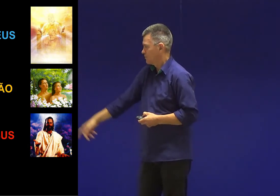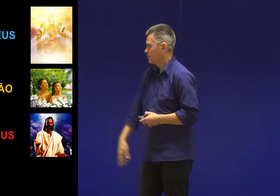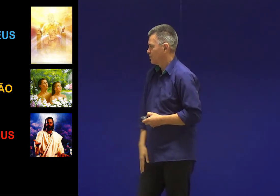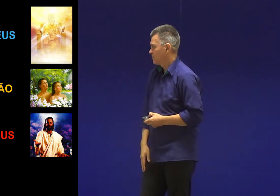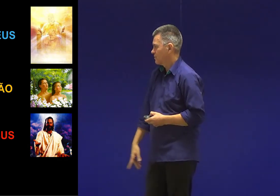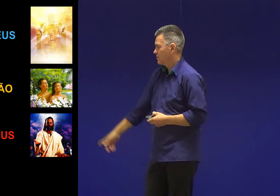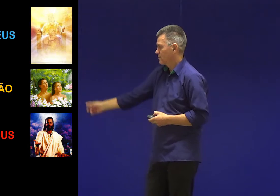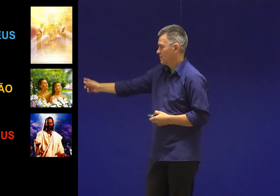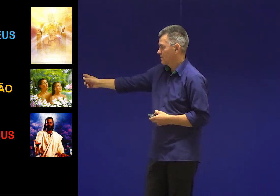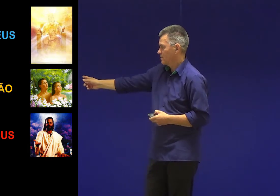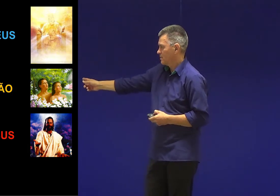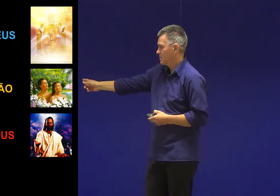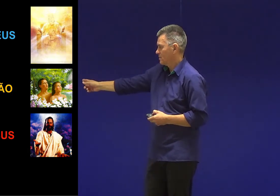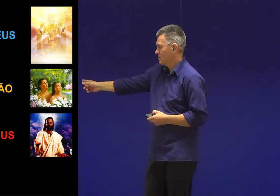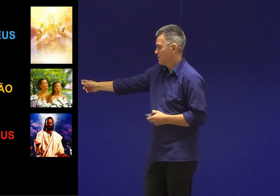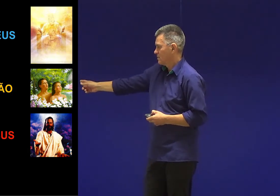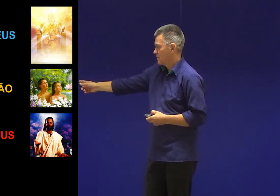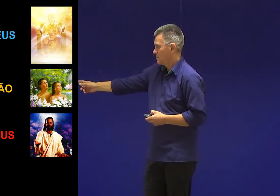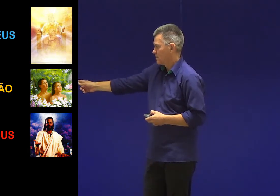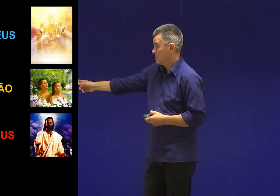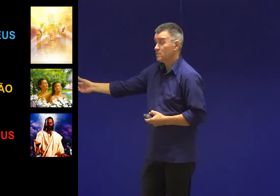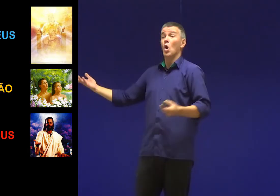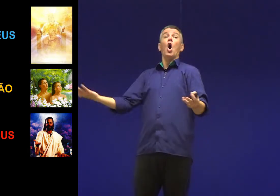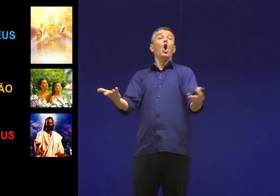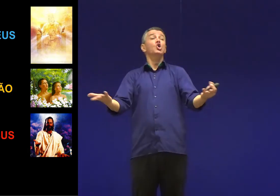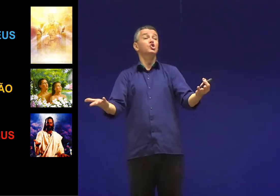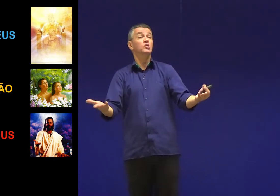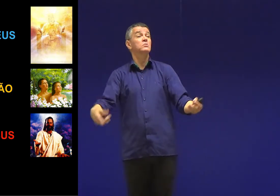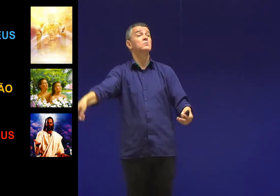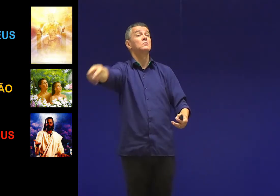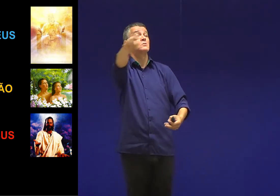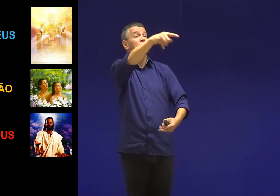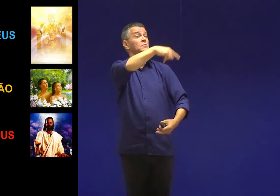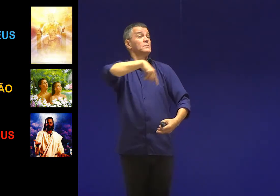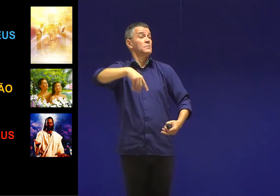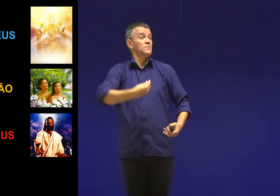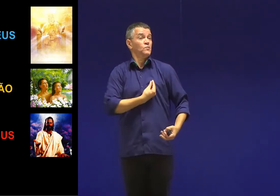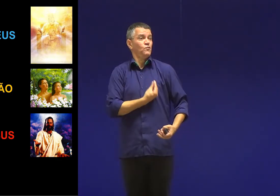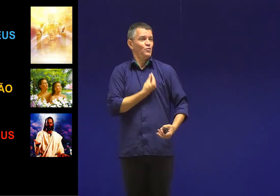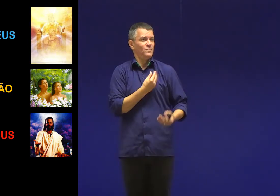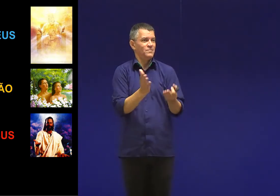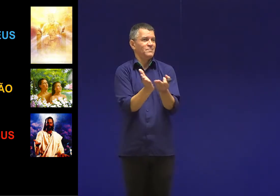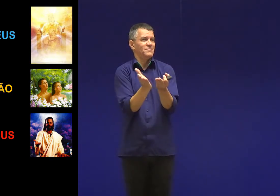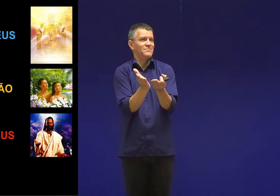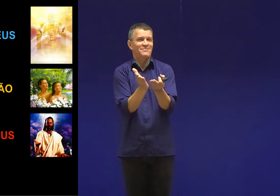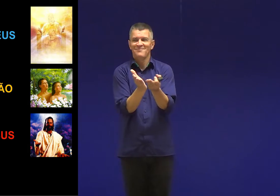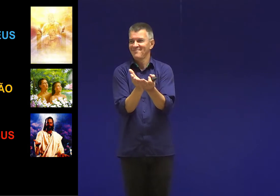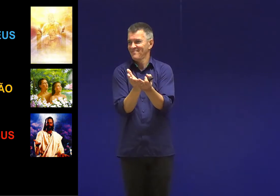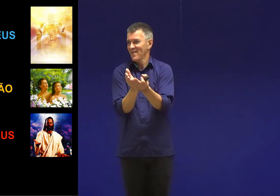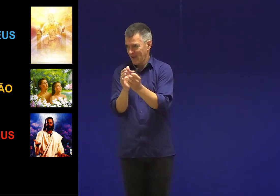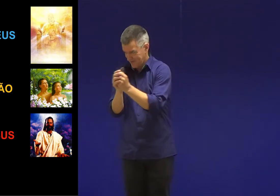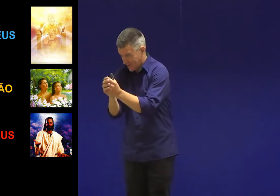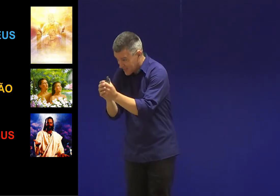Aí Jesus, ele tinha a forma física de Adão, né? Mesmas características. Mas e você,